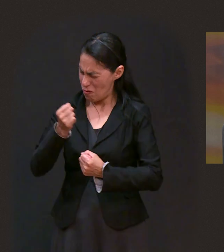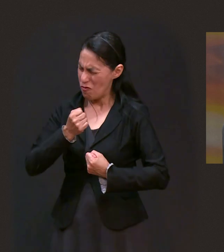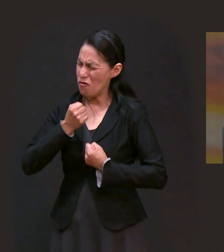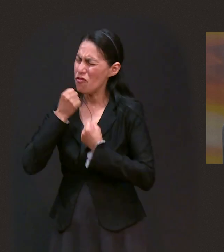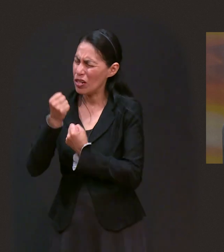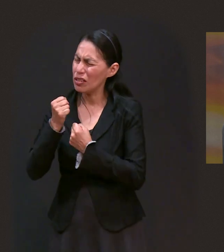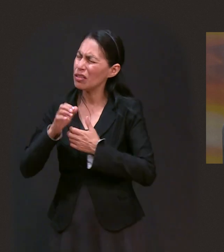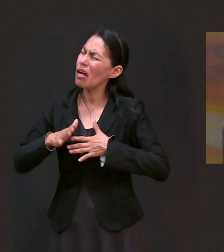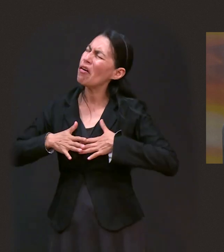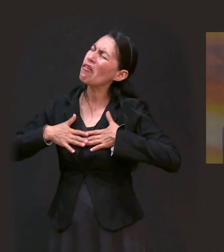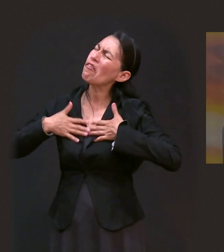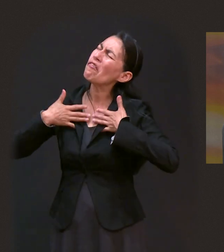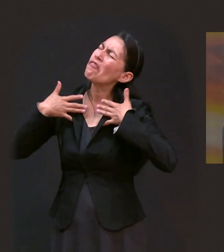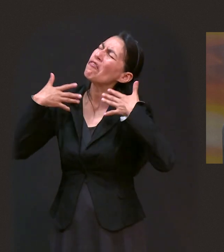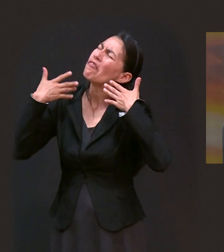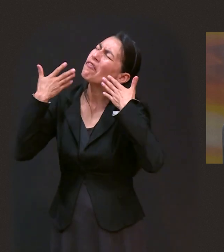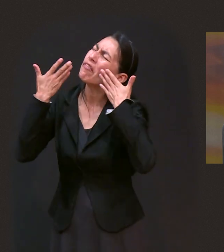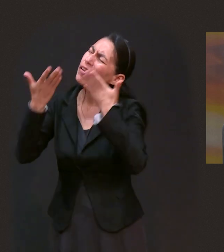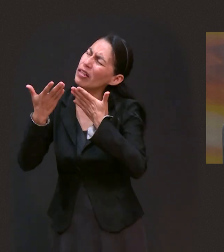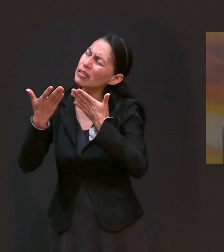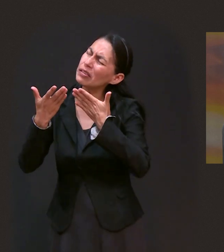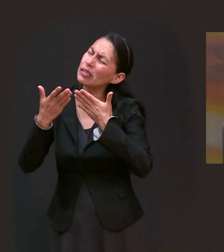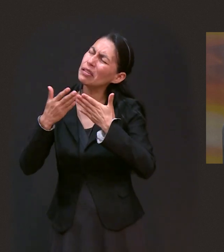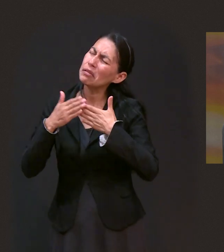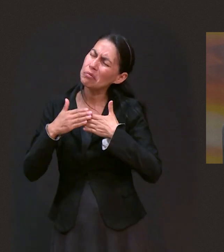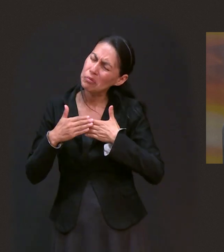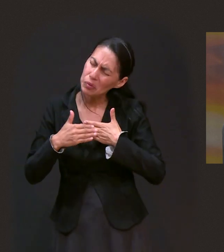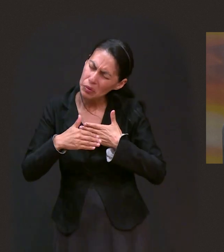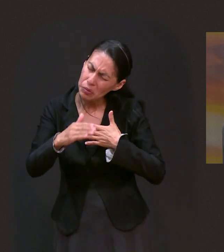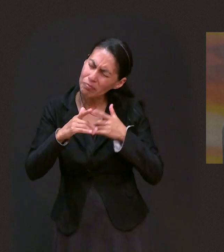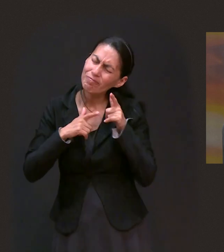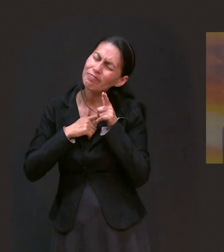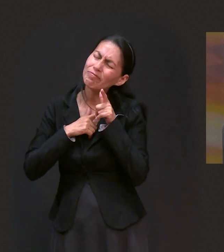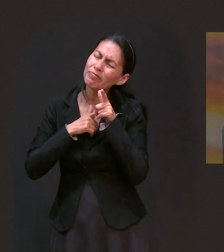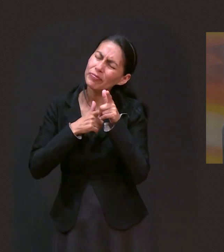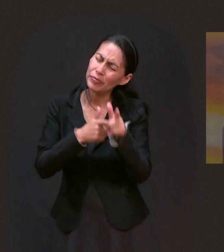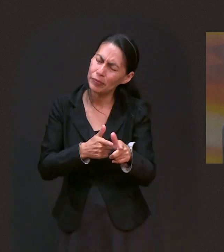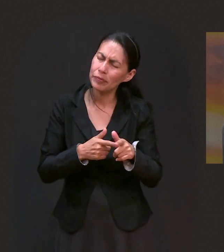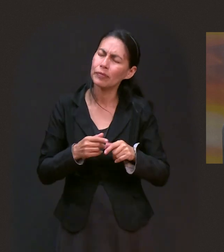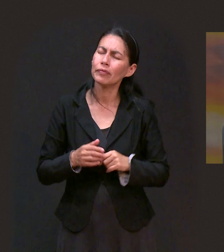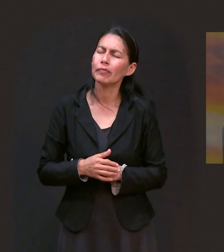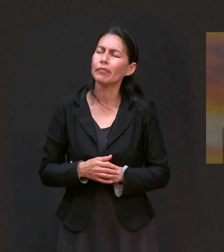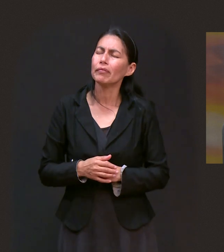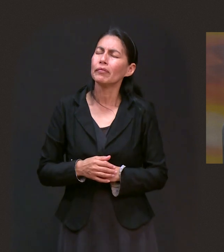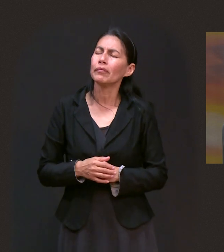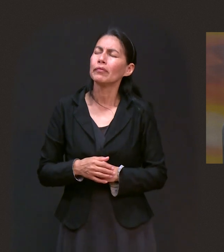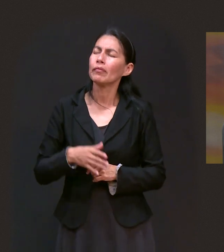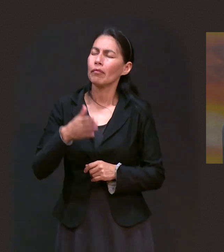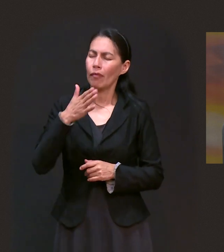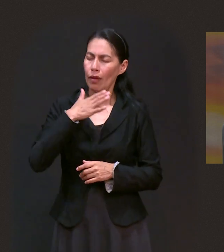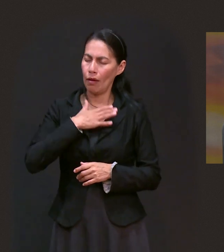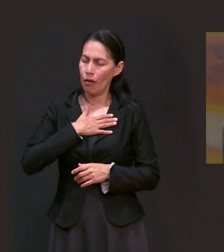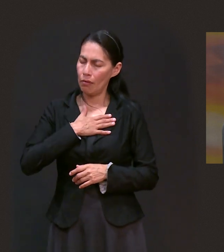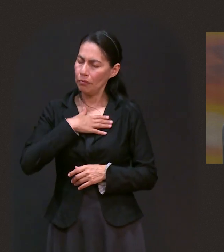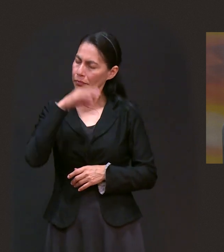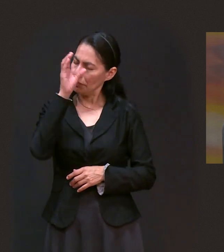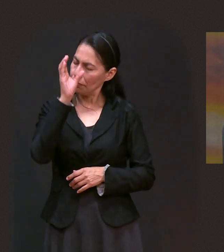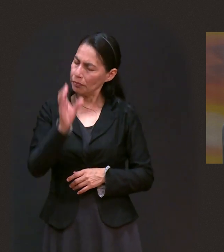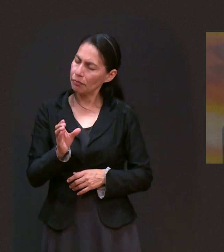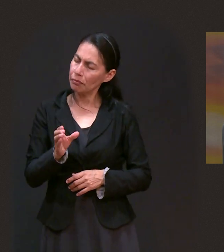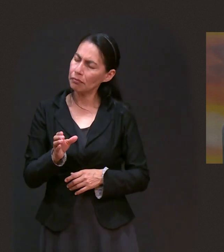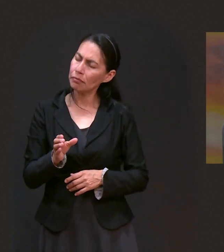tendremos la fuerza tendremos en la manera de superarlo y de construir